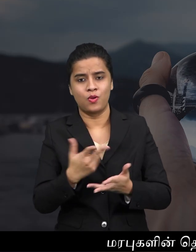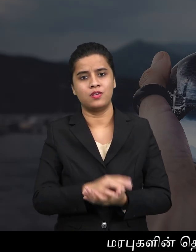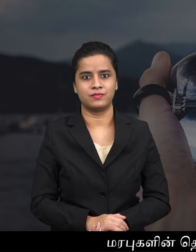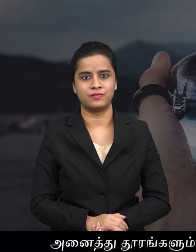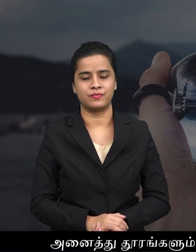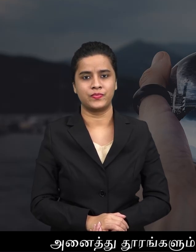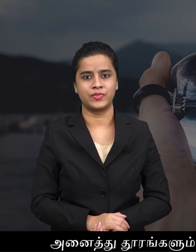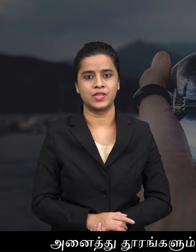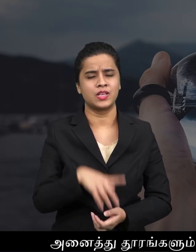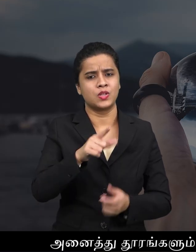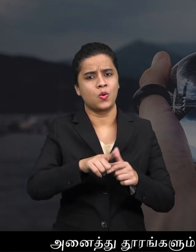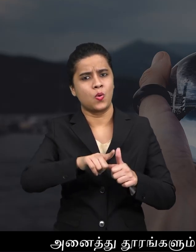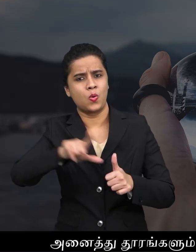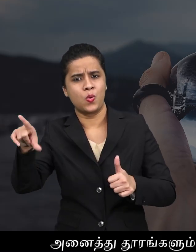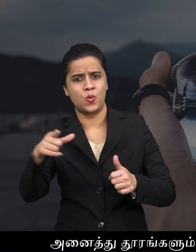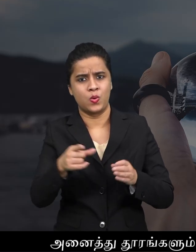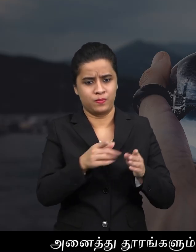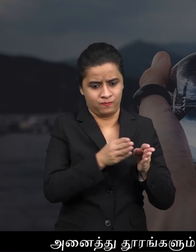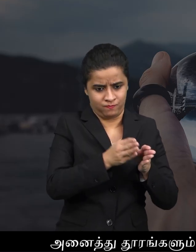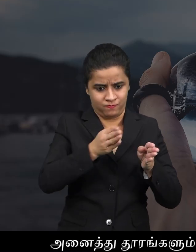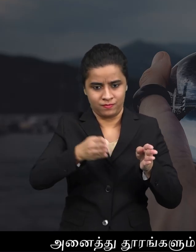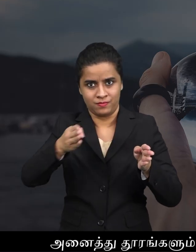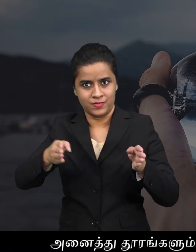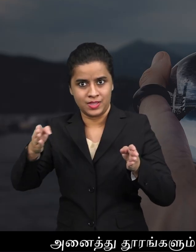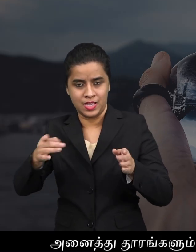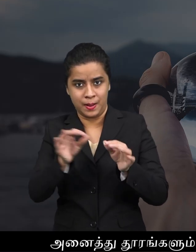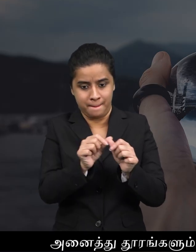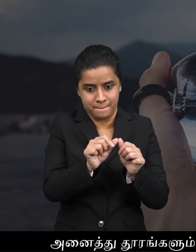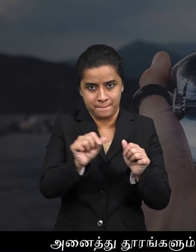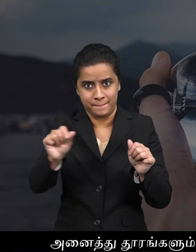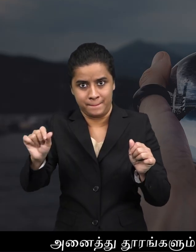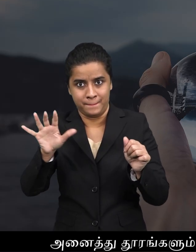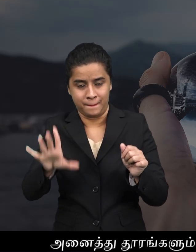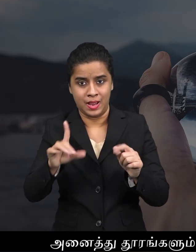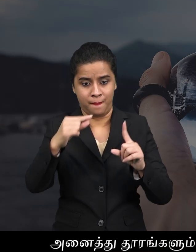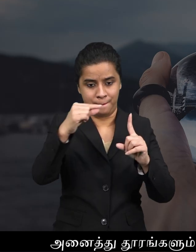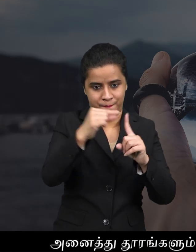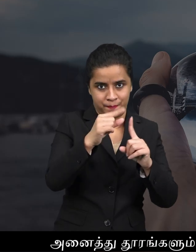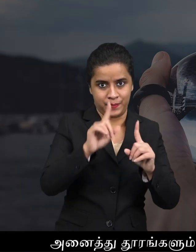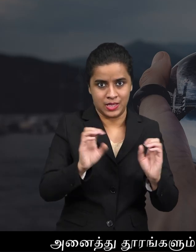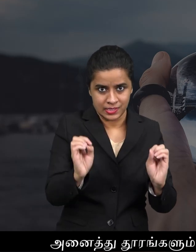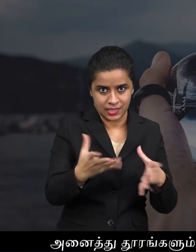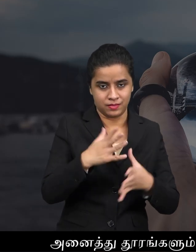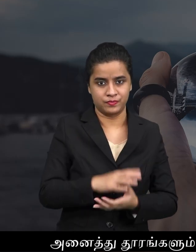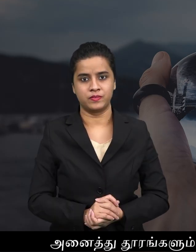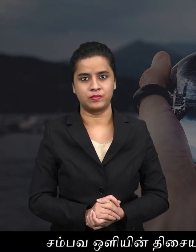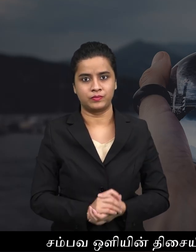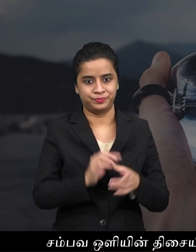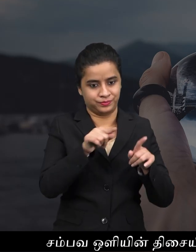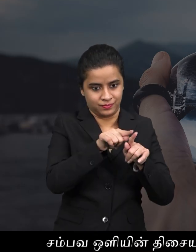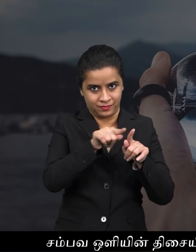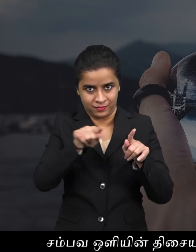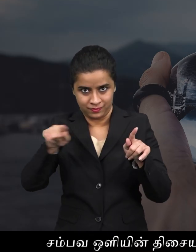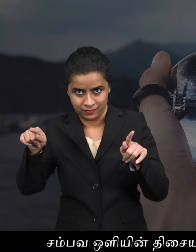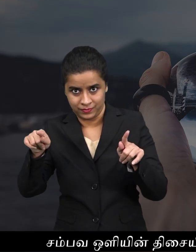அவை அனைத்து தூரங்களும் துருவத்திலிருந்து, அதாவது P, அளவிடப்பட வேண்டும்.